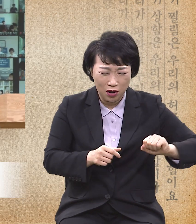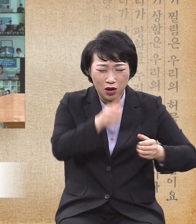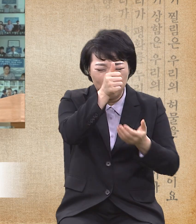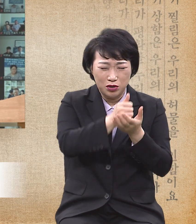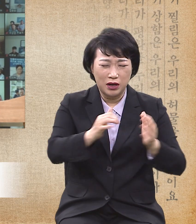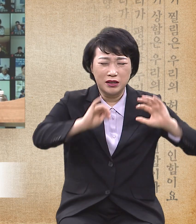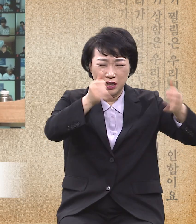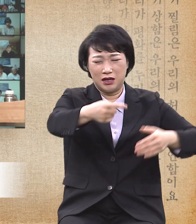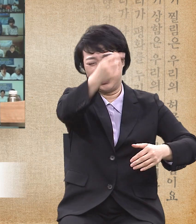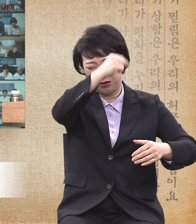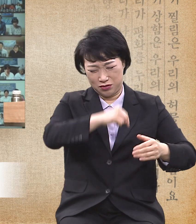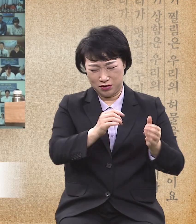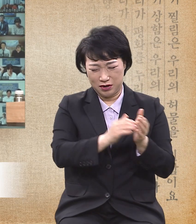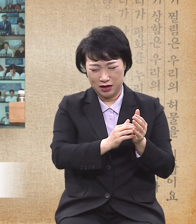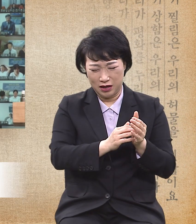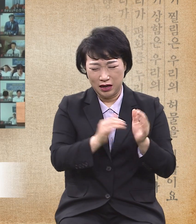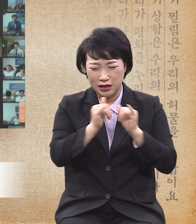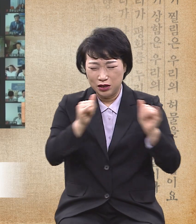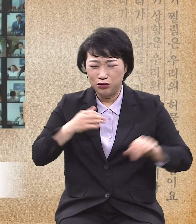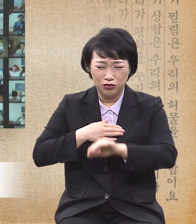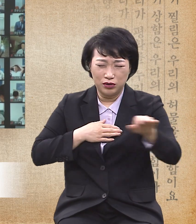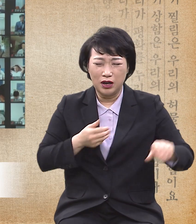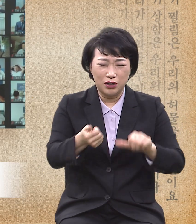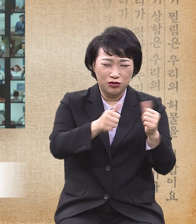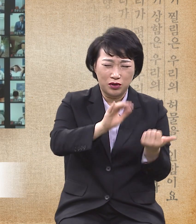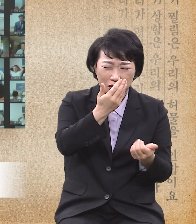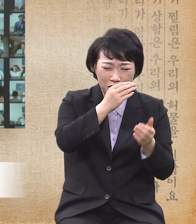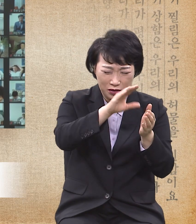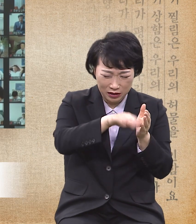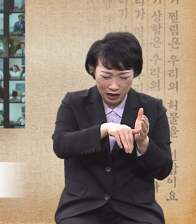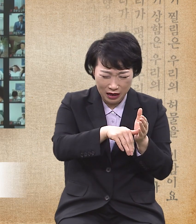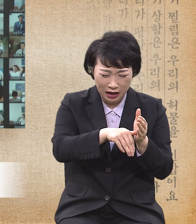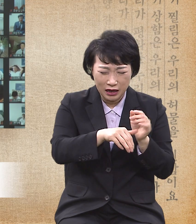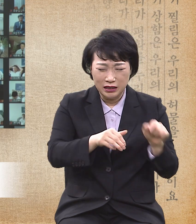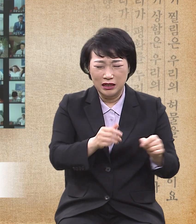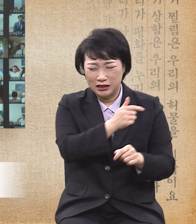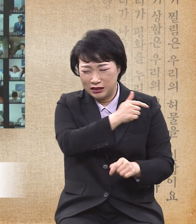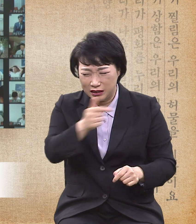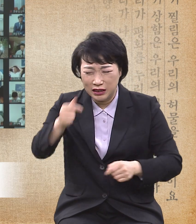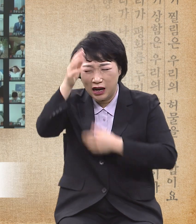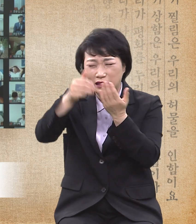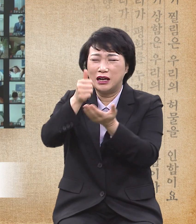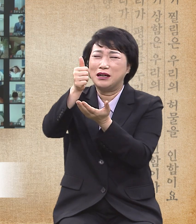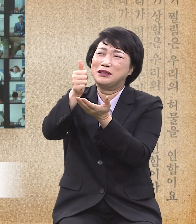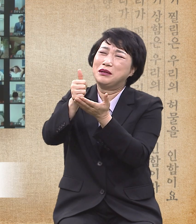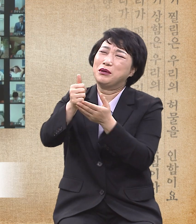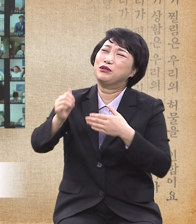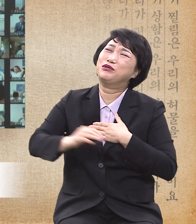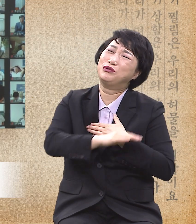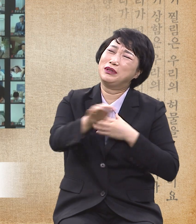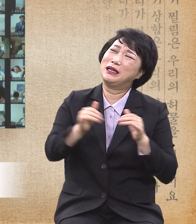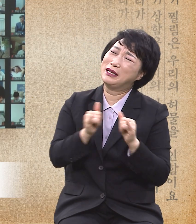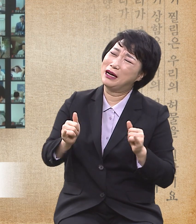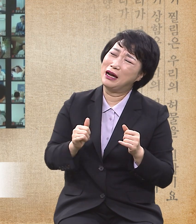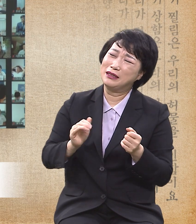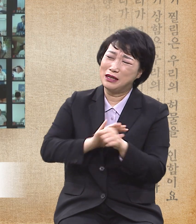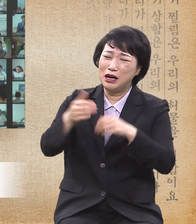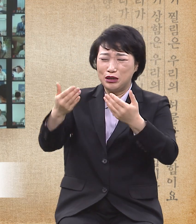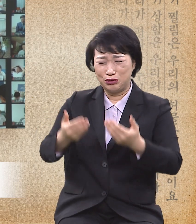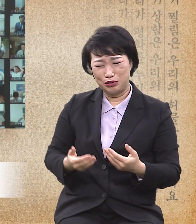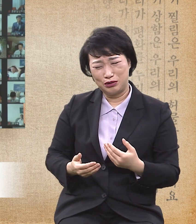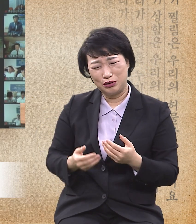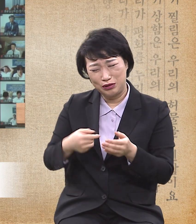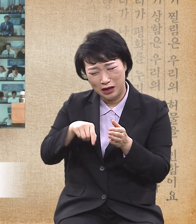죄가 세상에 들어와 인류가 죽게 되었을 때 그 크신 하나님이 우리 같은 것들을